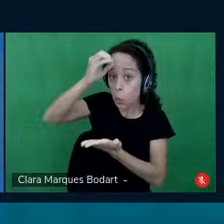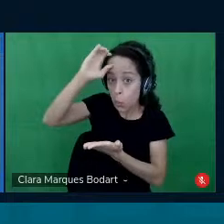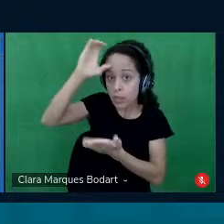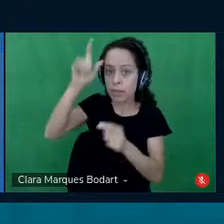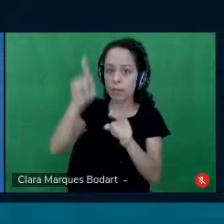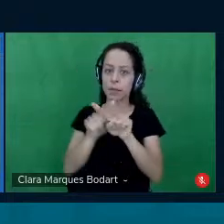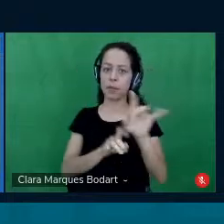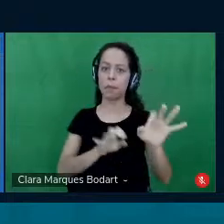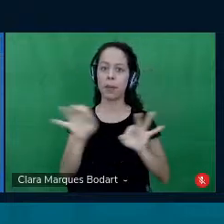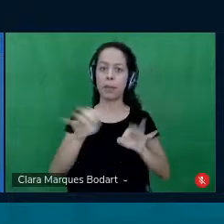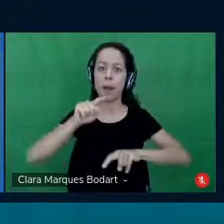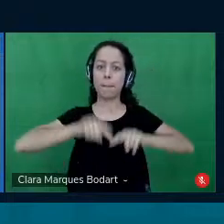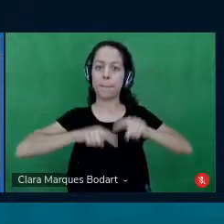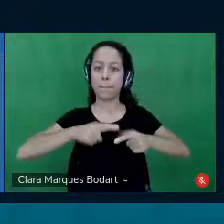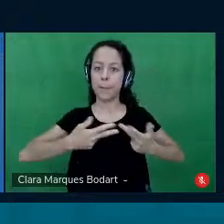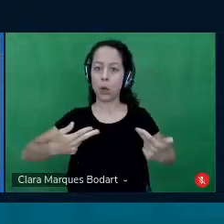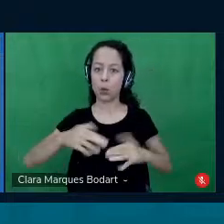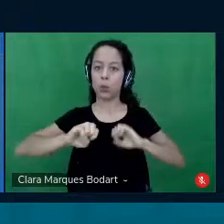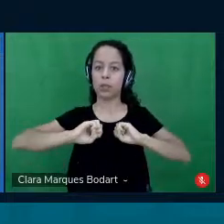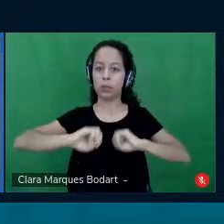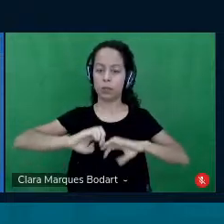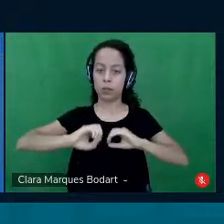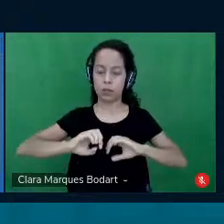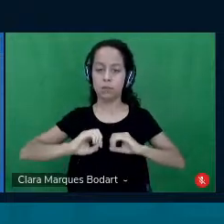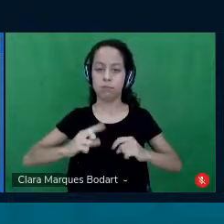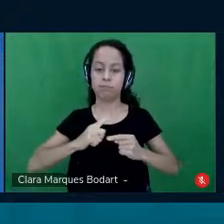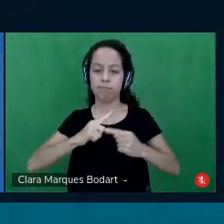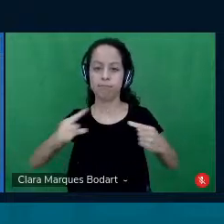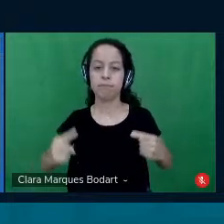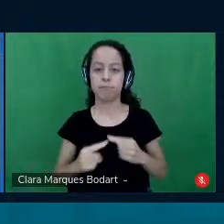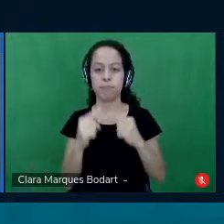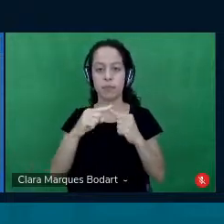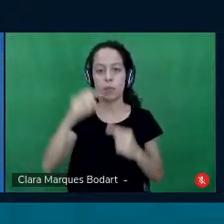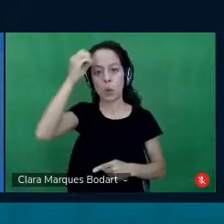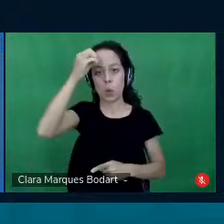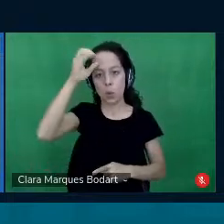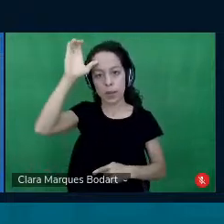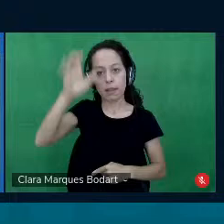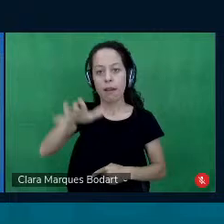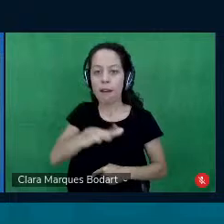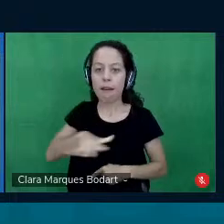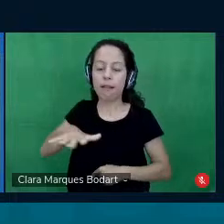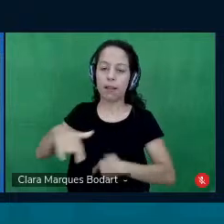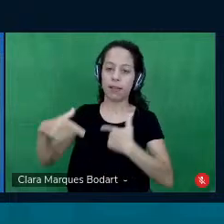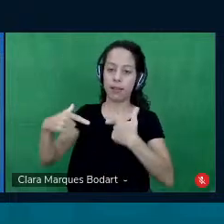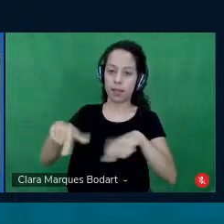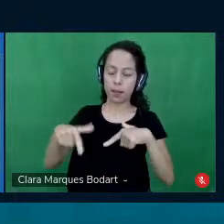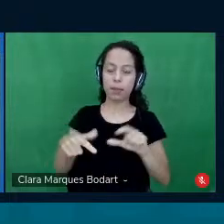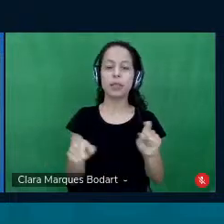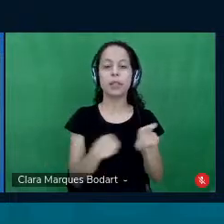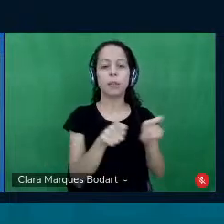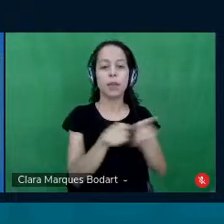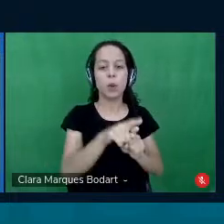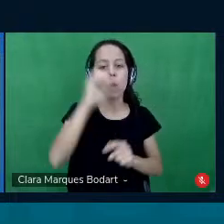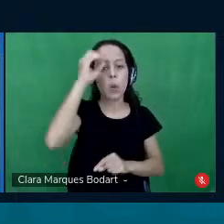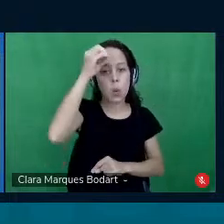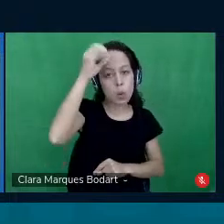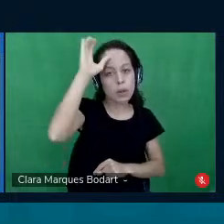meio de pesquisas que integram os saberes inerentes ao mundo do trabalho e também ao